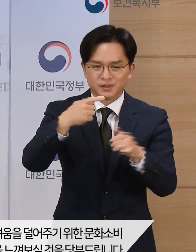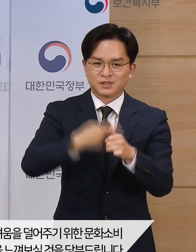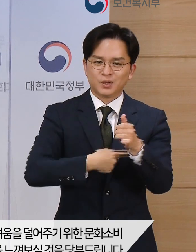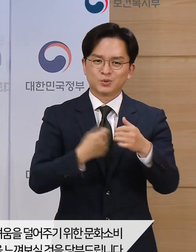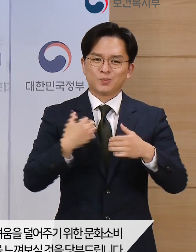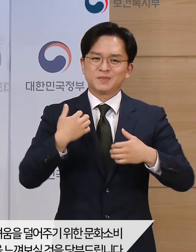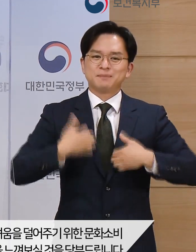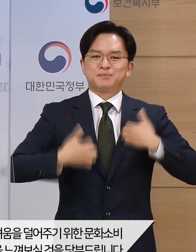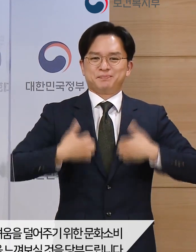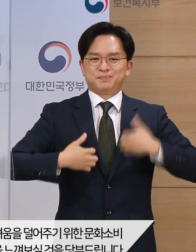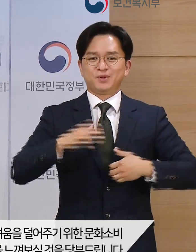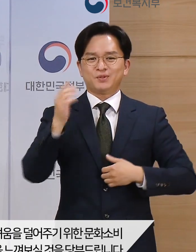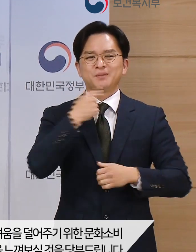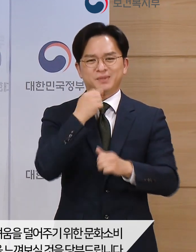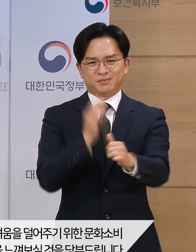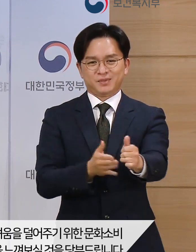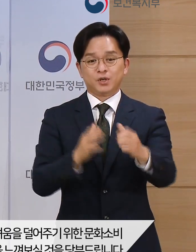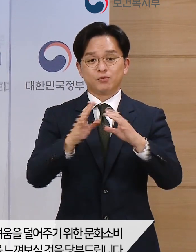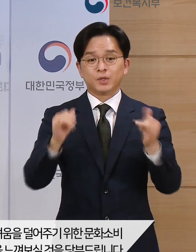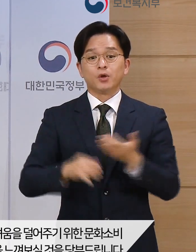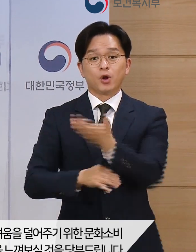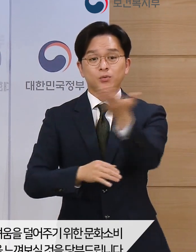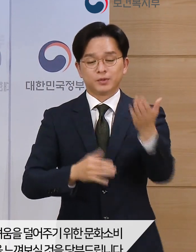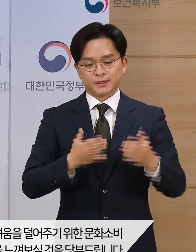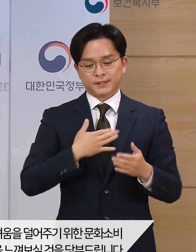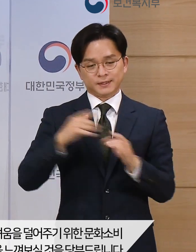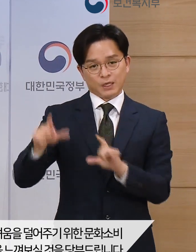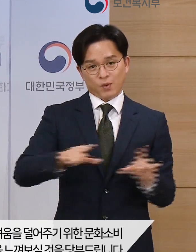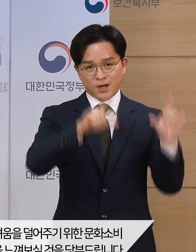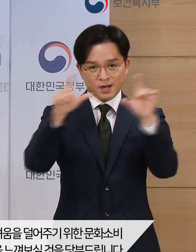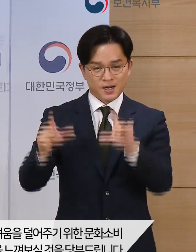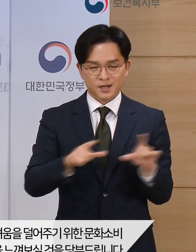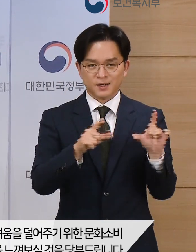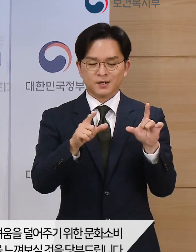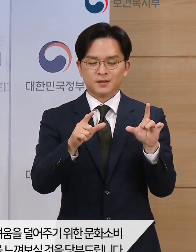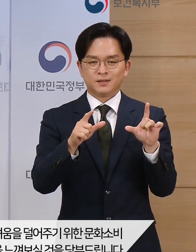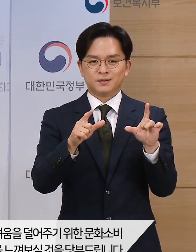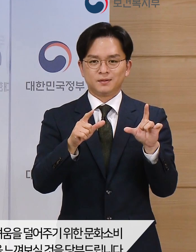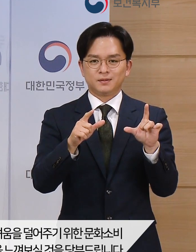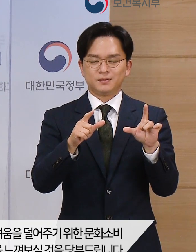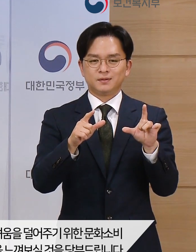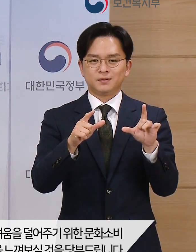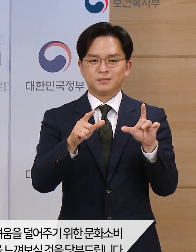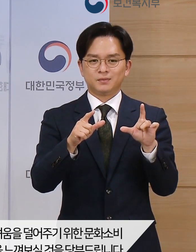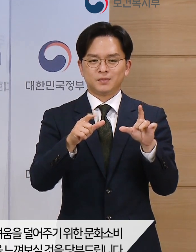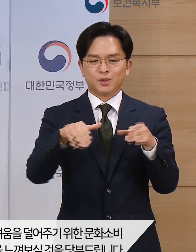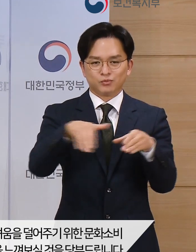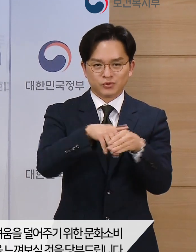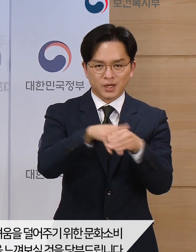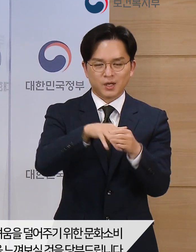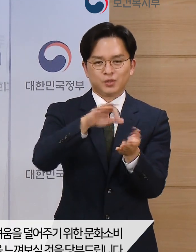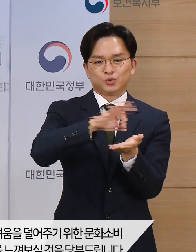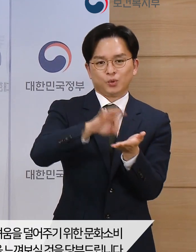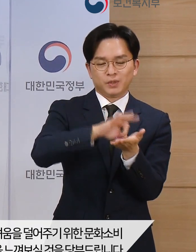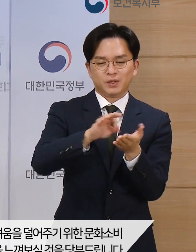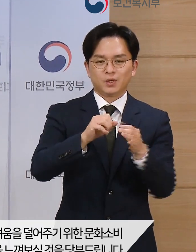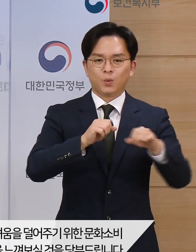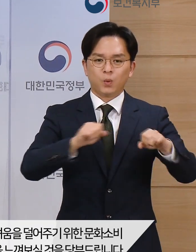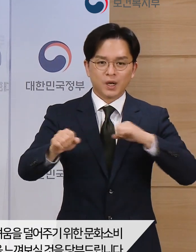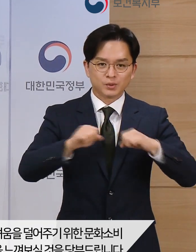국민들께서도 생활 속 방역 수칙을 잘 지켜주시면서 서민 경제의 어려움을 덜어주기 위한 문화소비